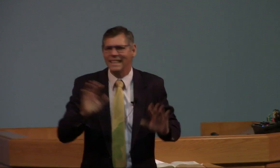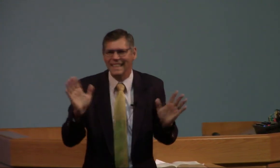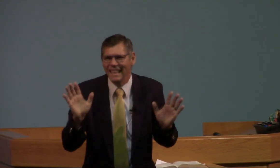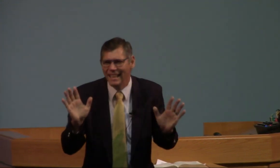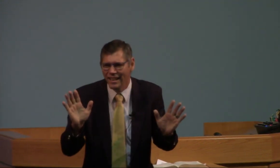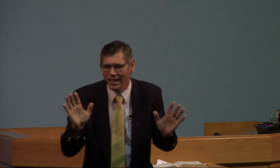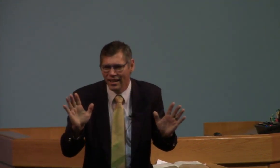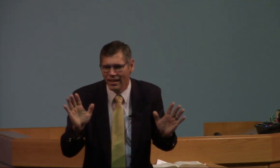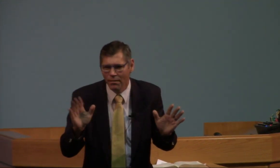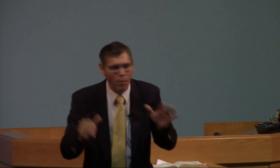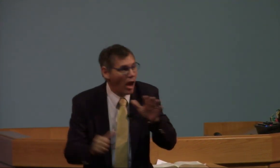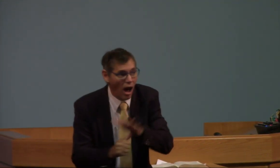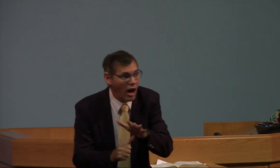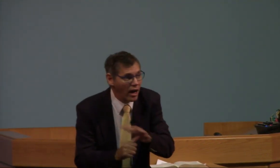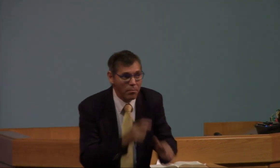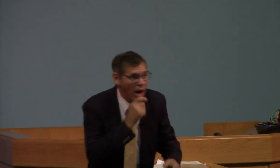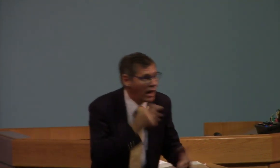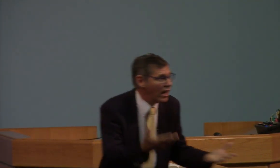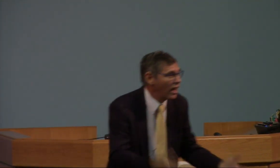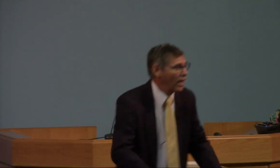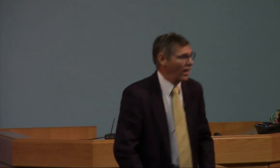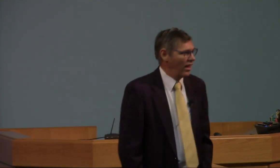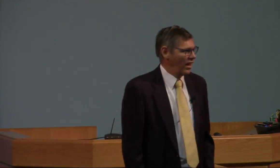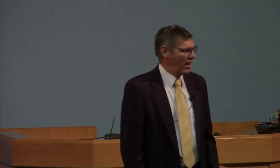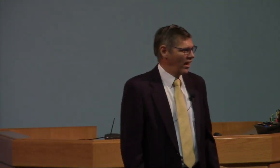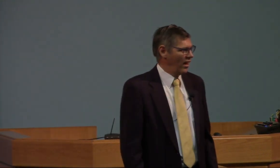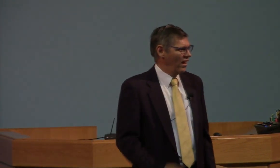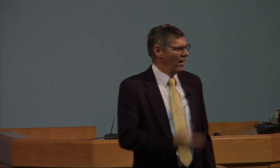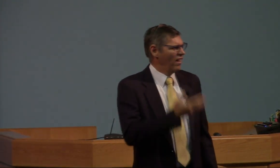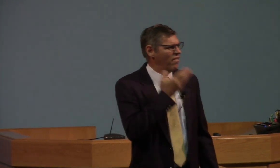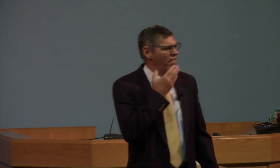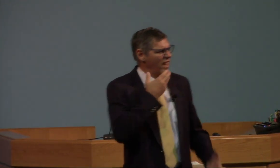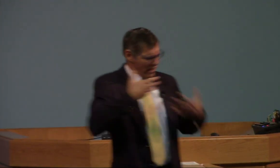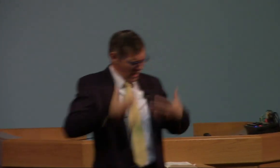nie belangrik man nie. Wie is ek?